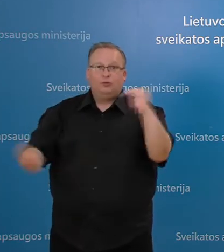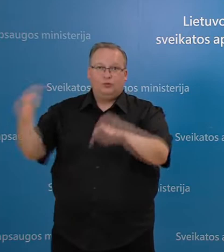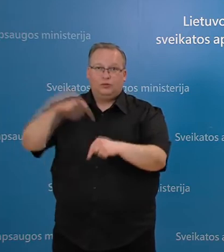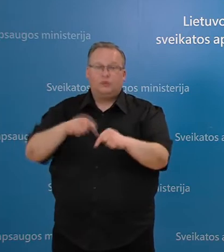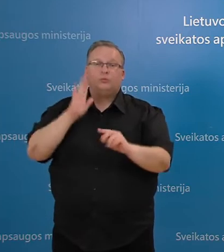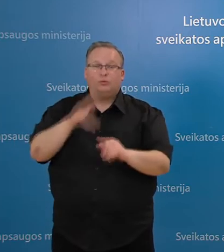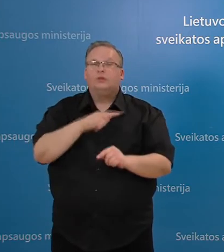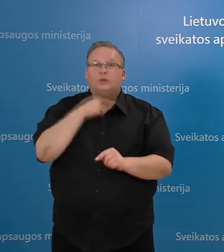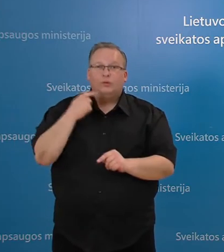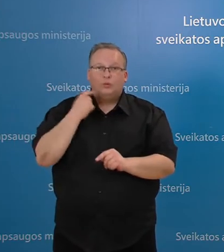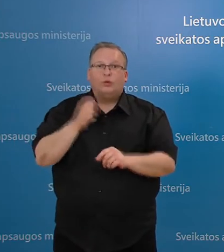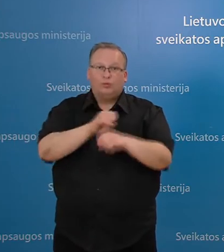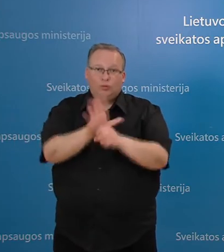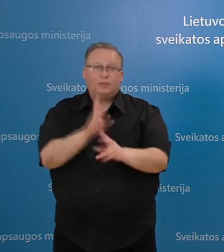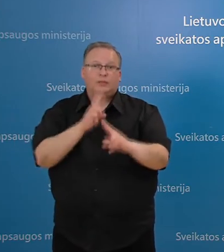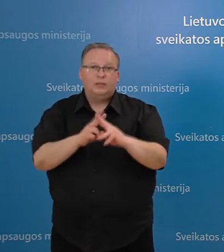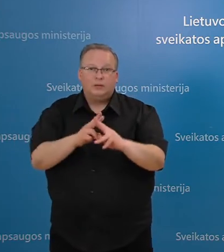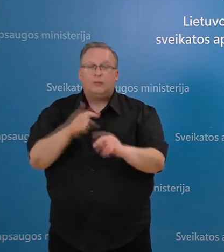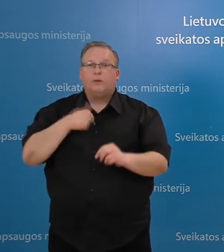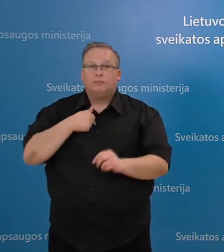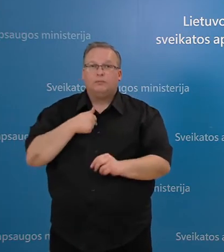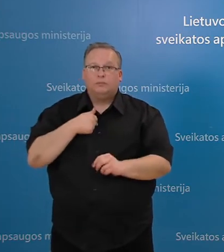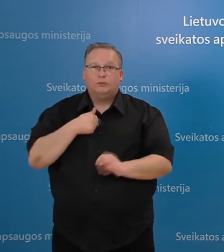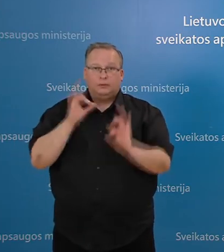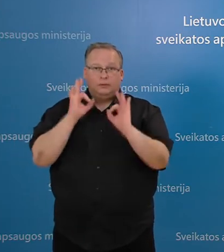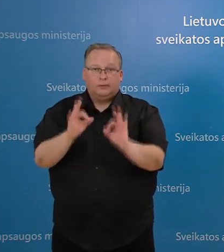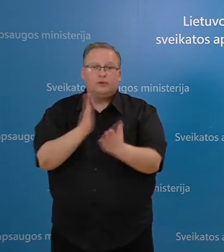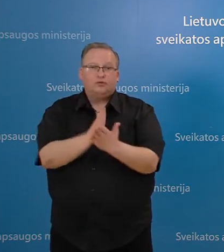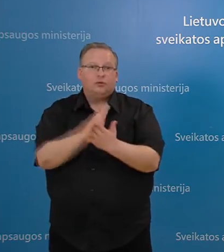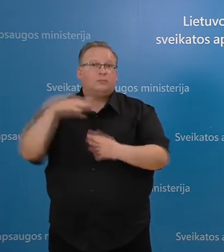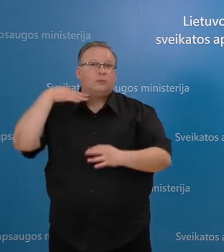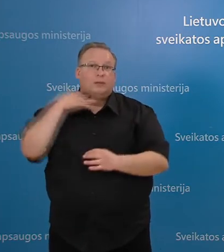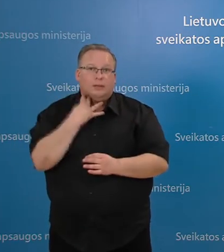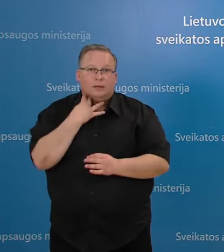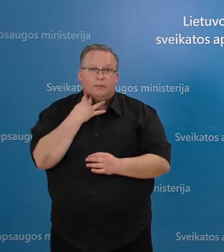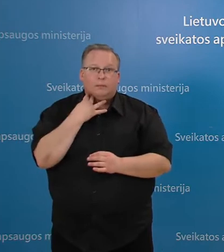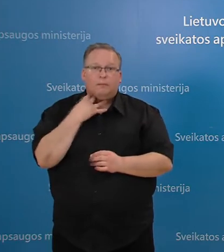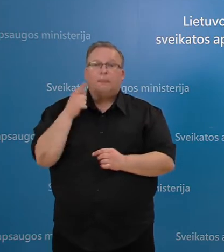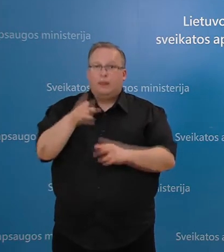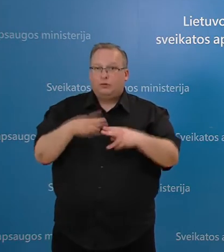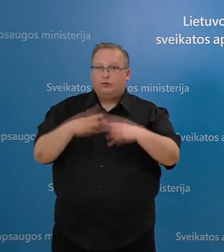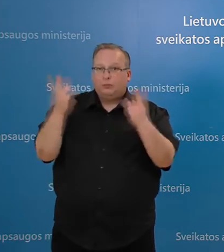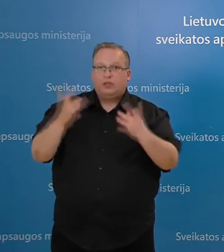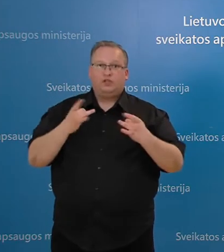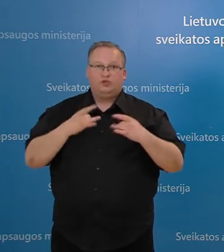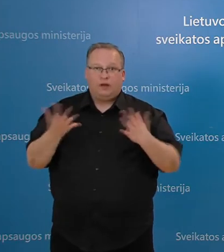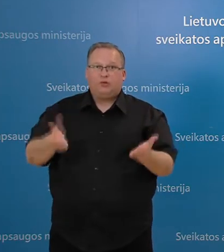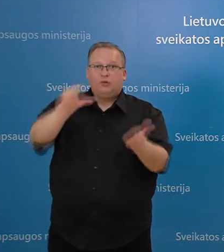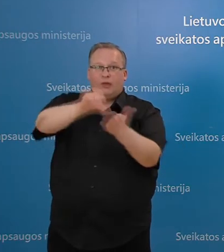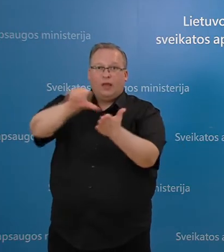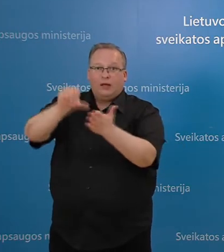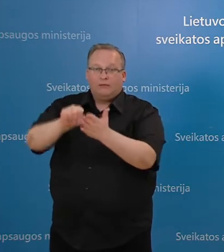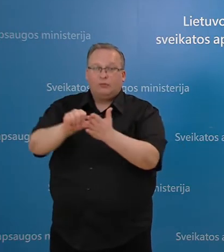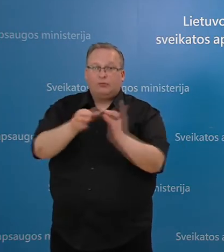padaugėti, bet kas mus nustebino, tai iš tikrųjų, na, susirgimai švenčių dalyvių tarpe ir